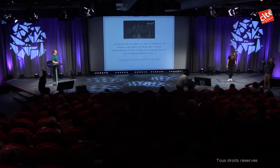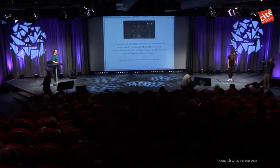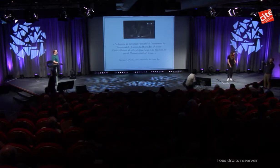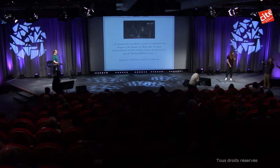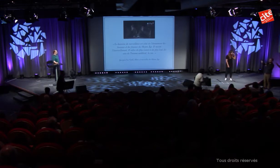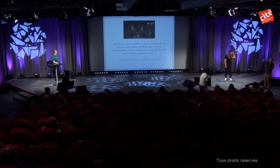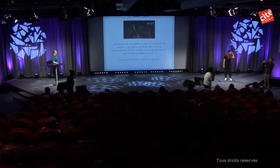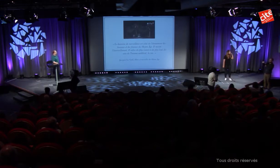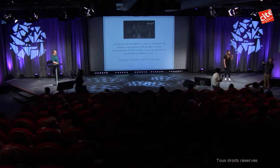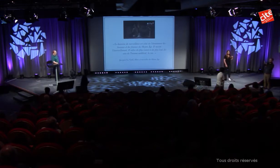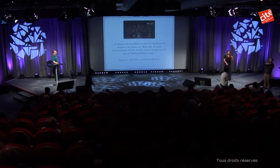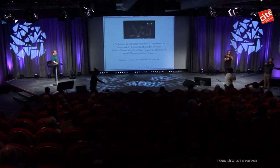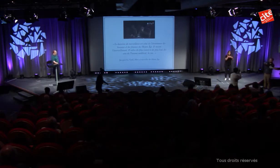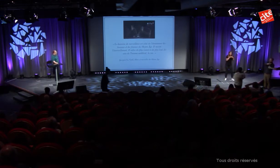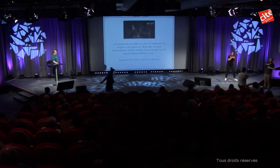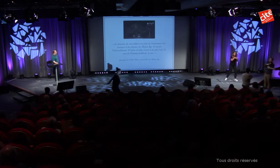merci